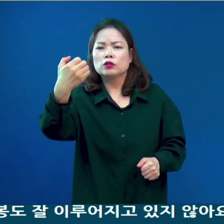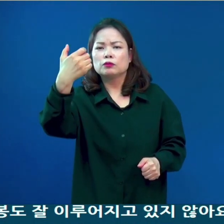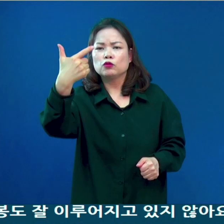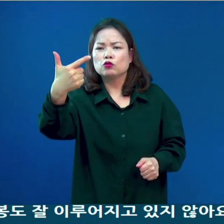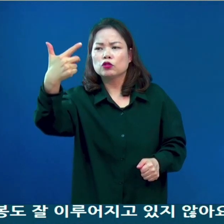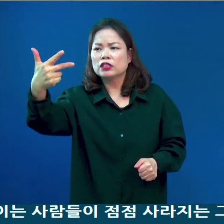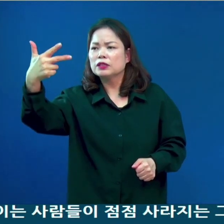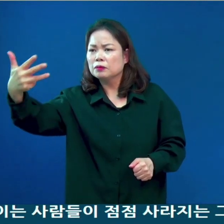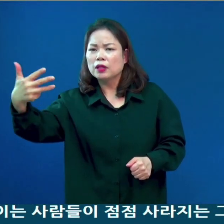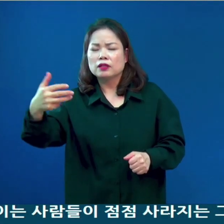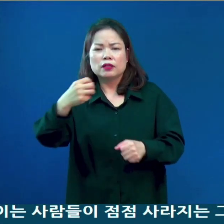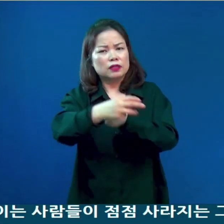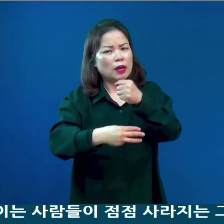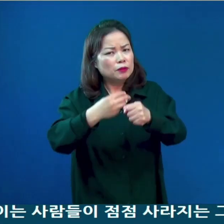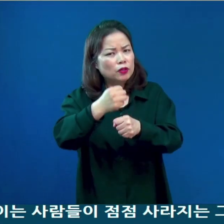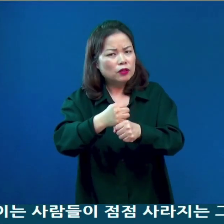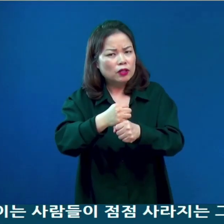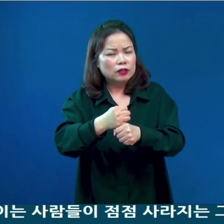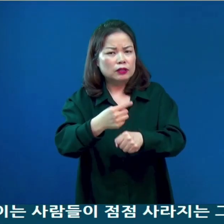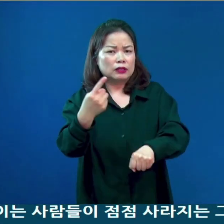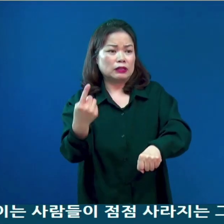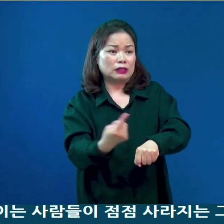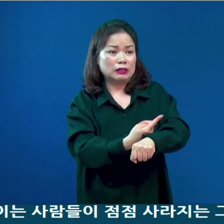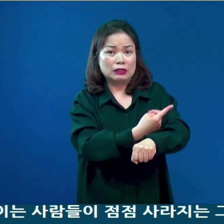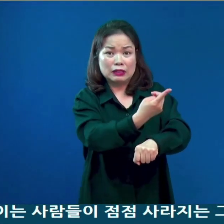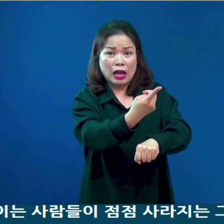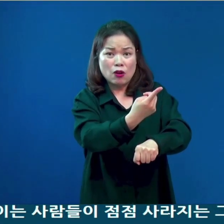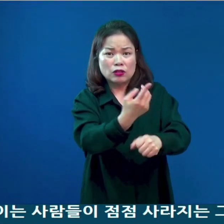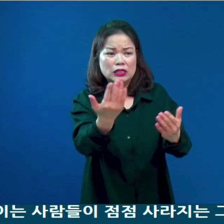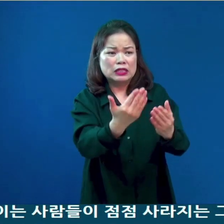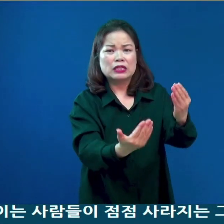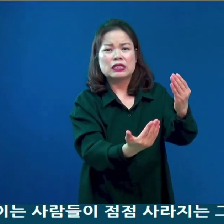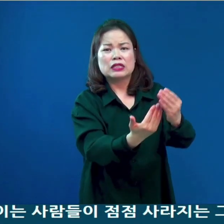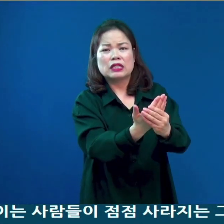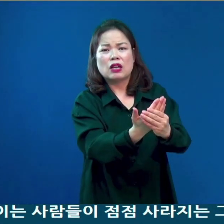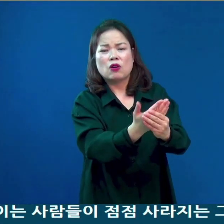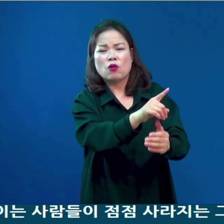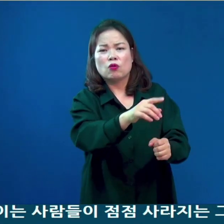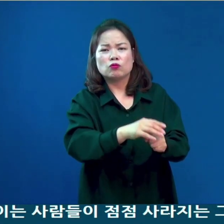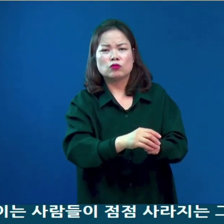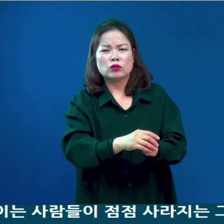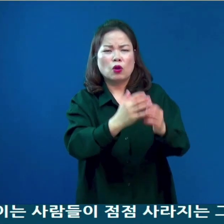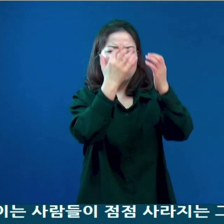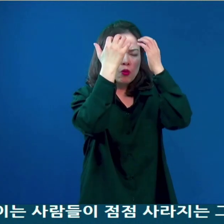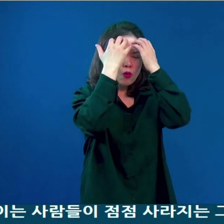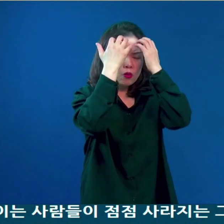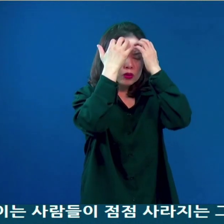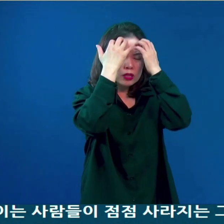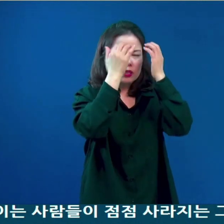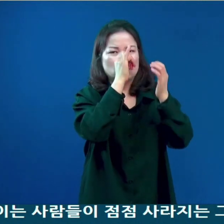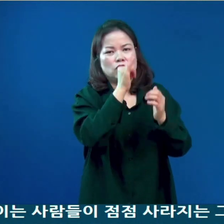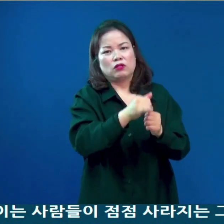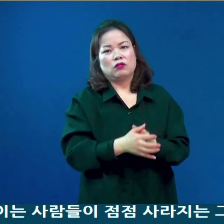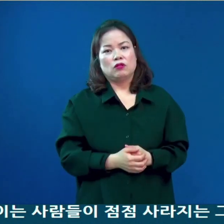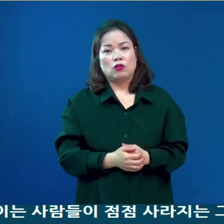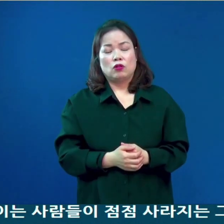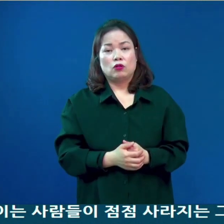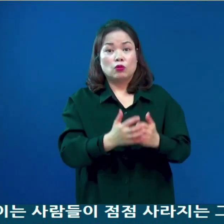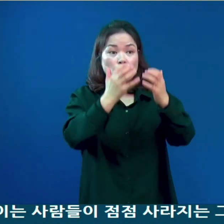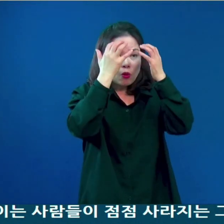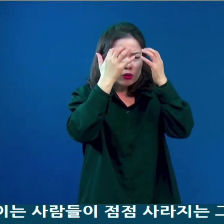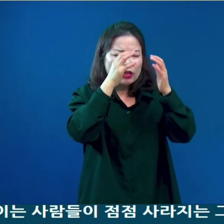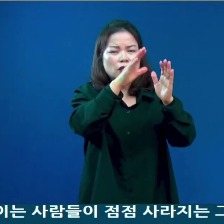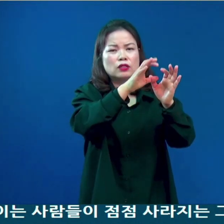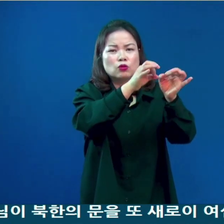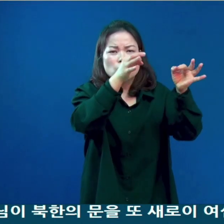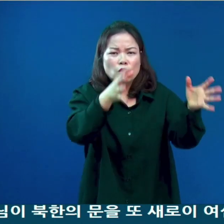이 3년 동안에 북한의 자연재해가 일어납니다. 그 자연재해를 북한에서는 고난의 행군이라고 합니다. 그 고난의 행군